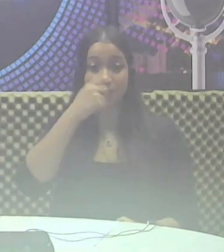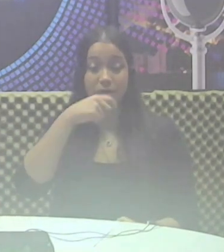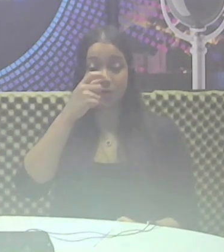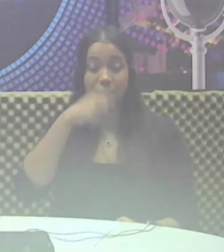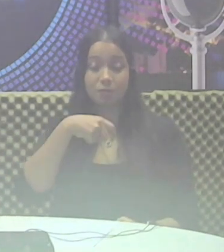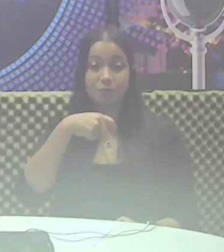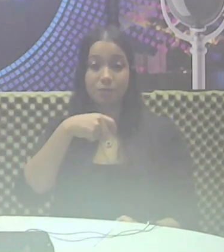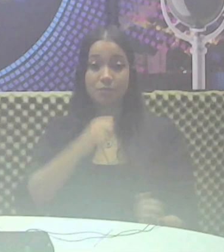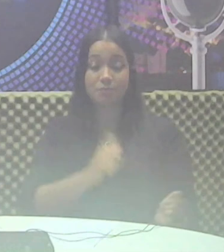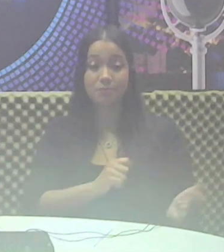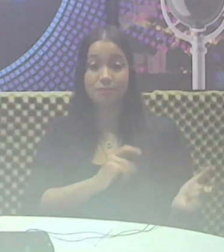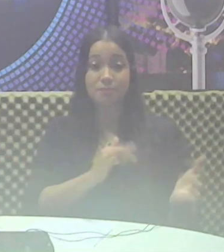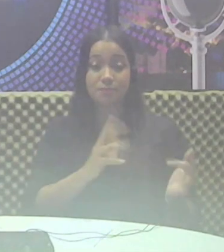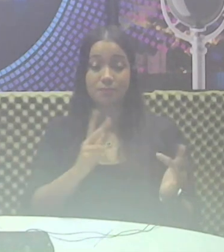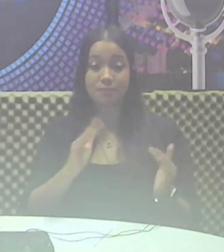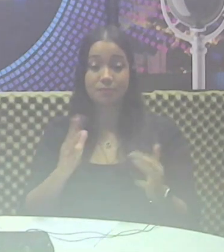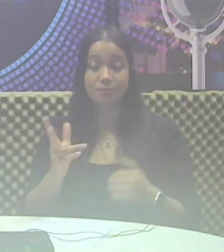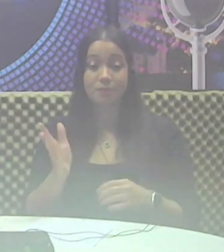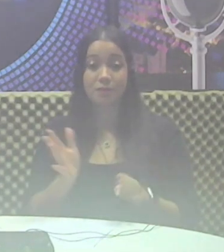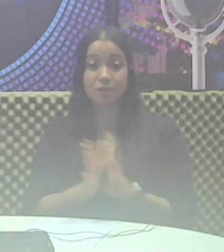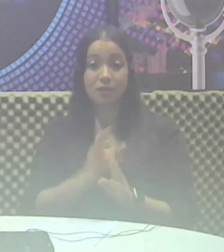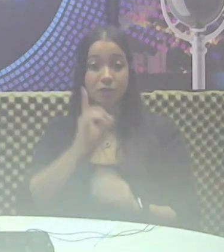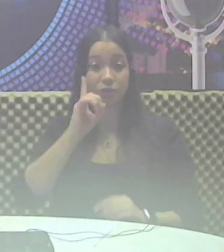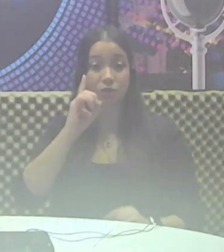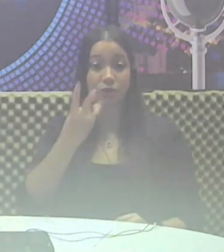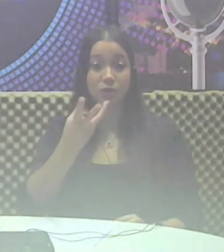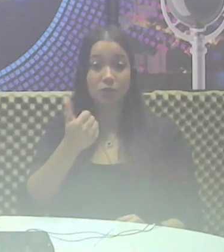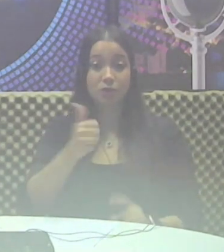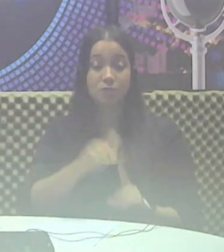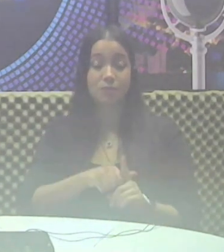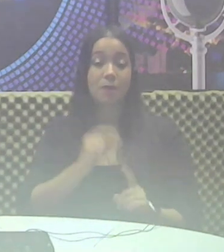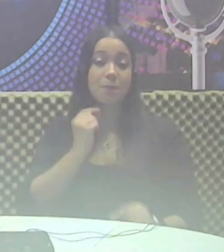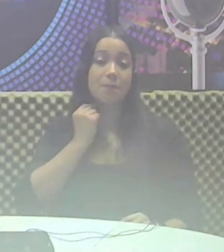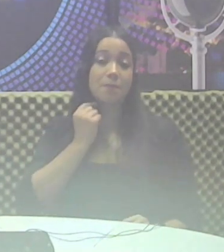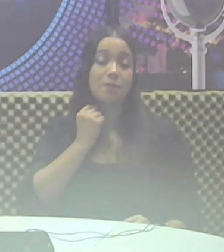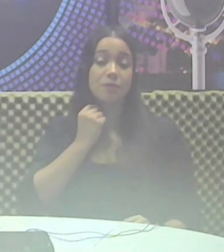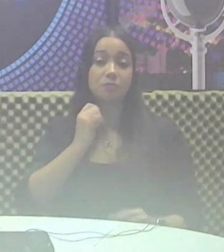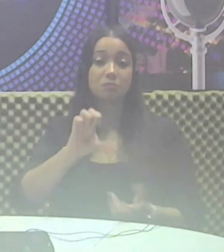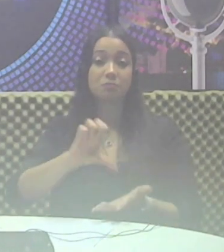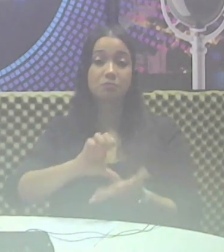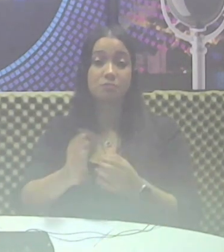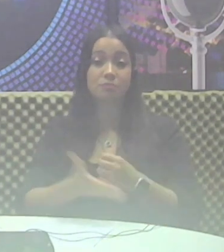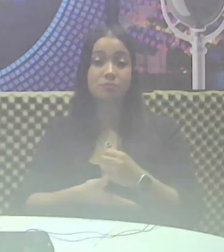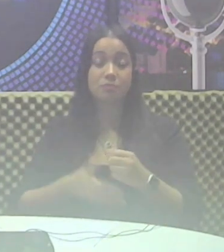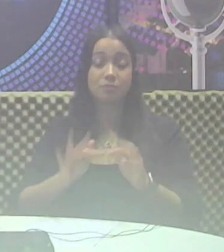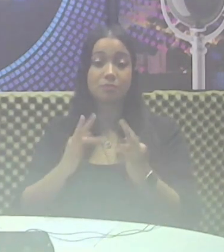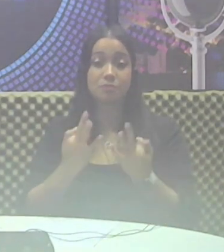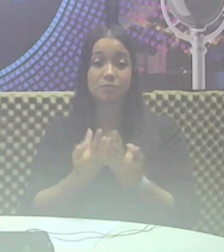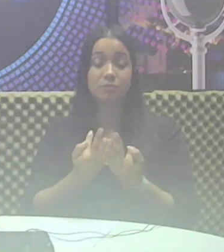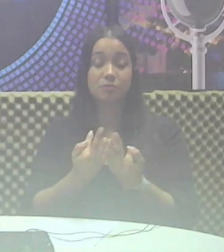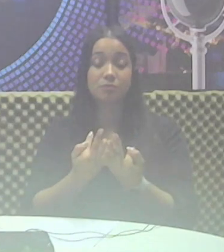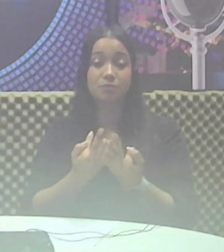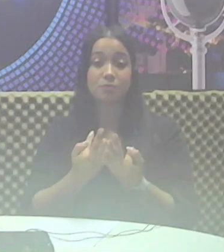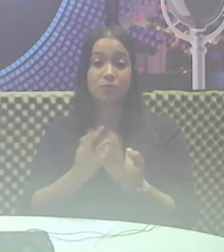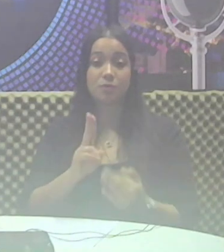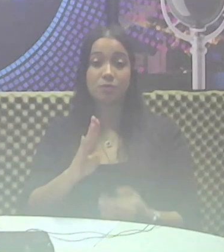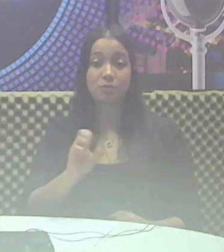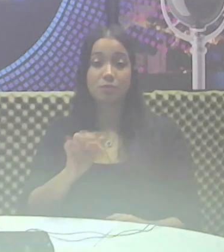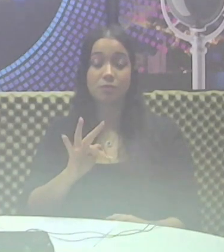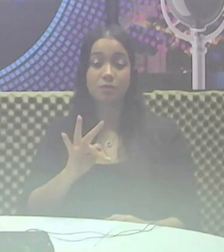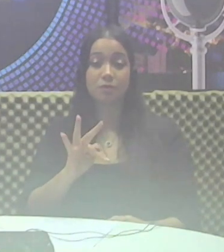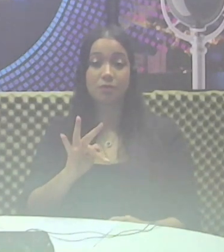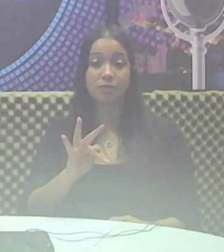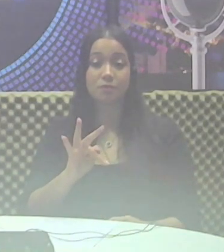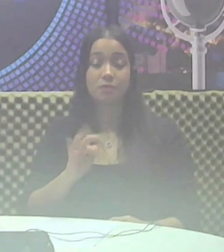O período de imunização vai até o dia 31 de maio. Nas Unidades Básicas de Saúde da Família, as UBSFs, as salas de